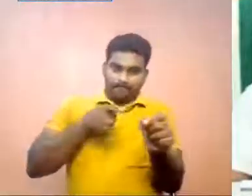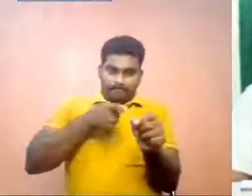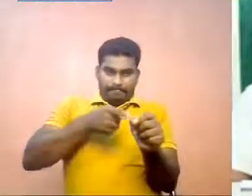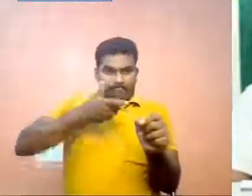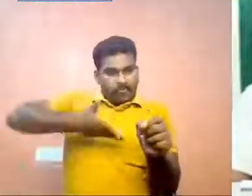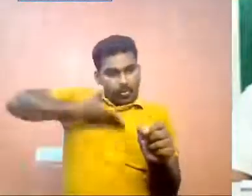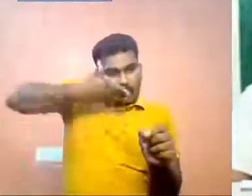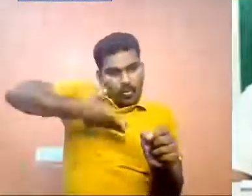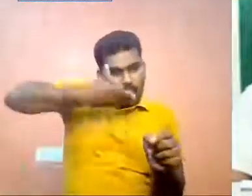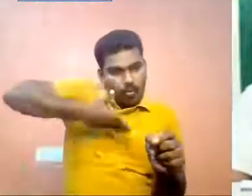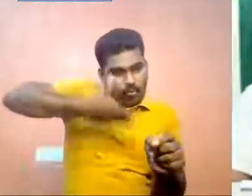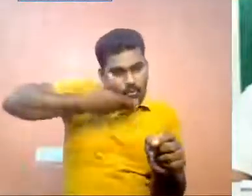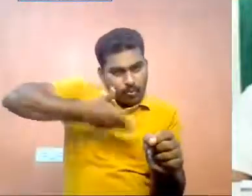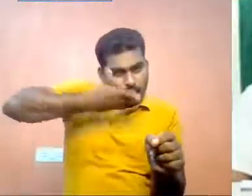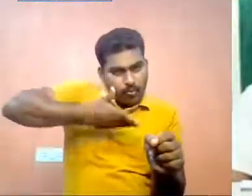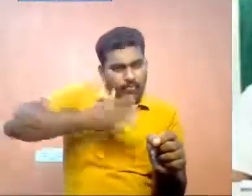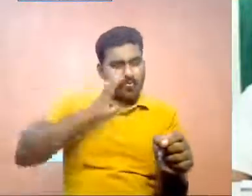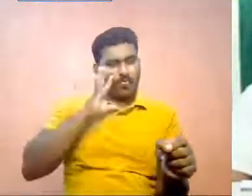അതുകൊണ്ട് തന്നെ